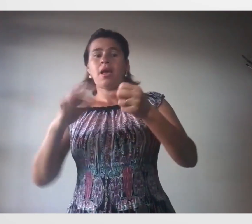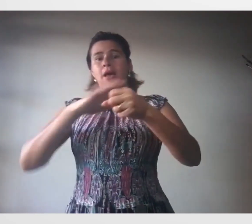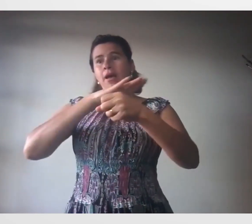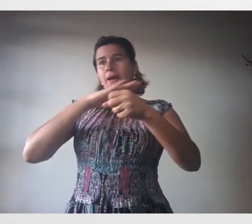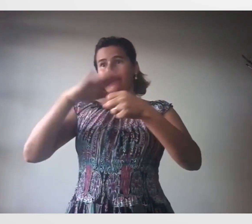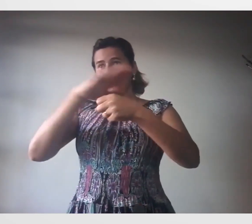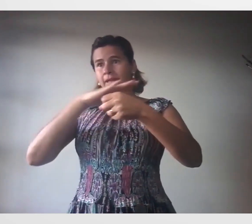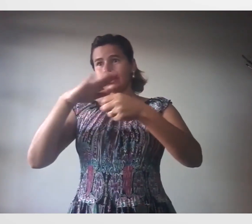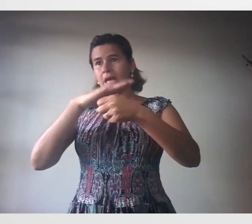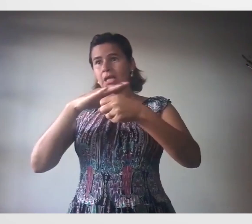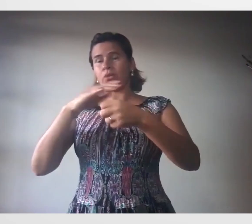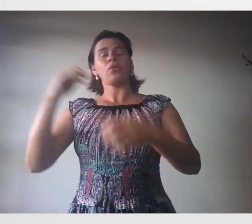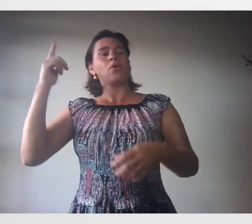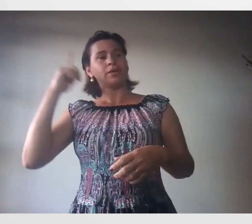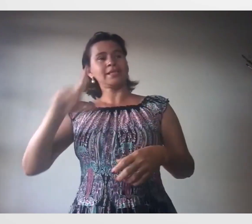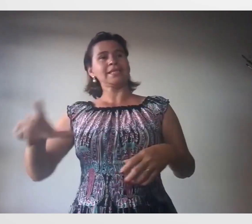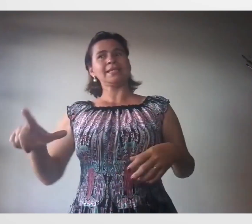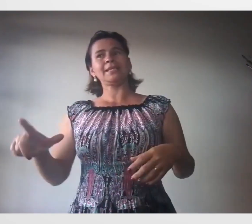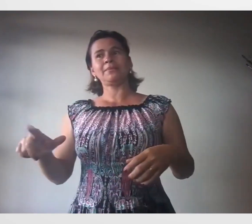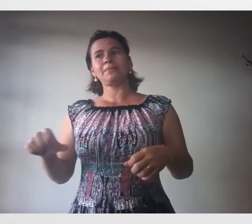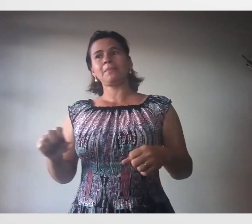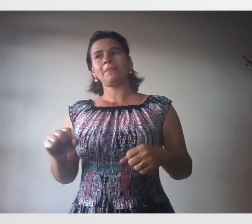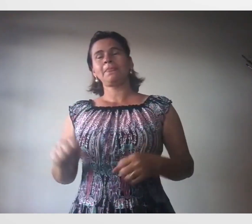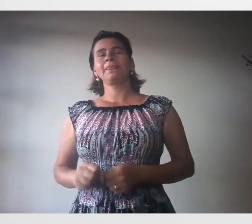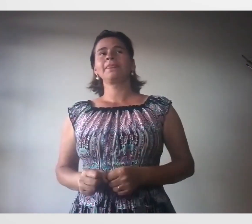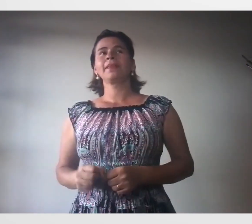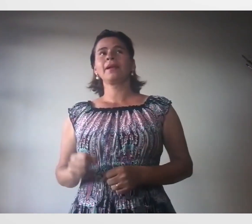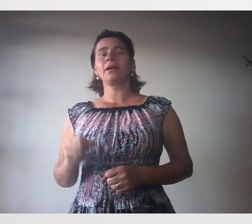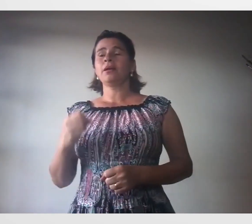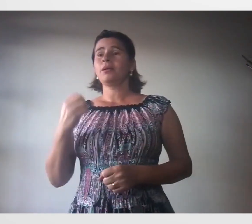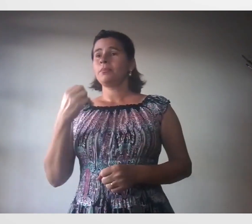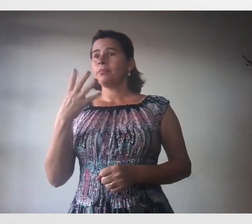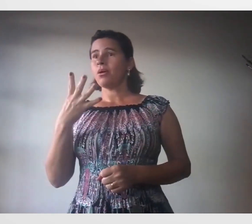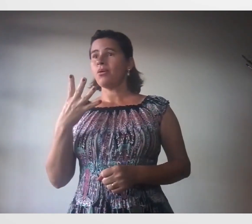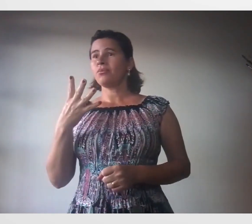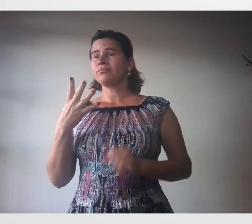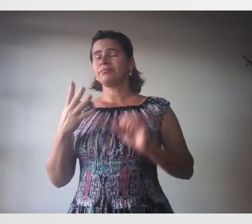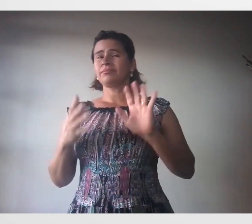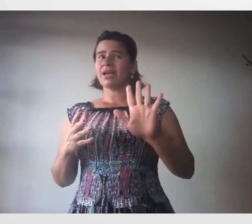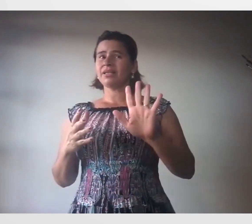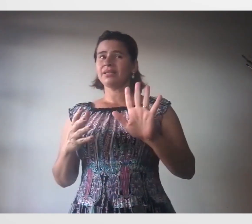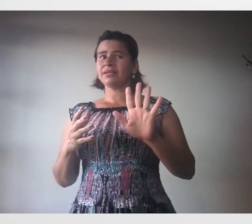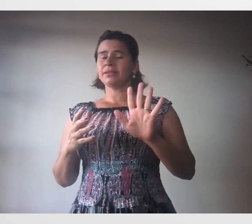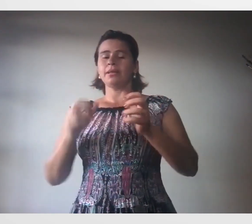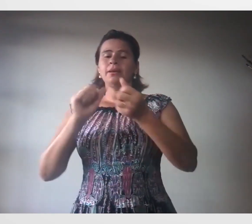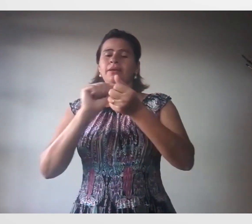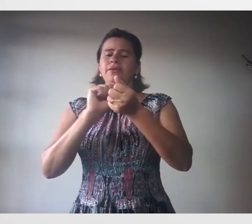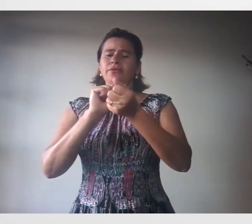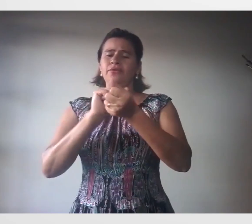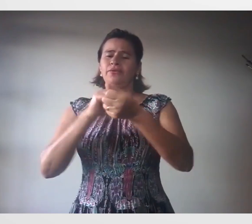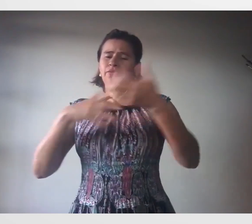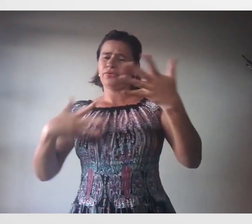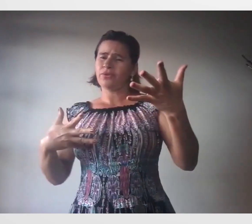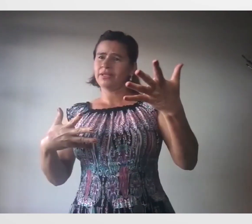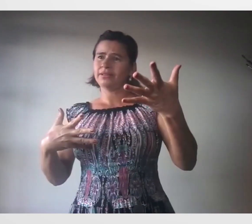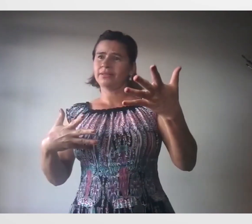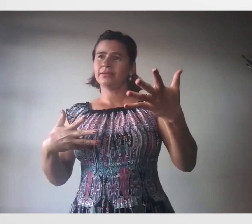vou conseguir, eu vou estar fluente em Libras e finalmente eu vou alcançar meu sonho. Mas isso não